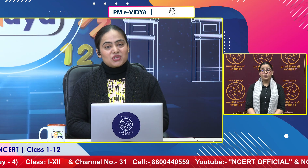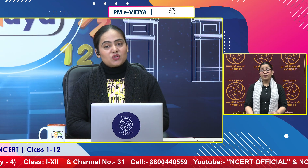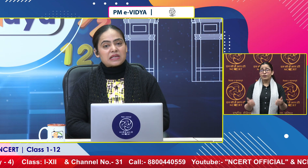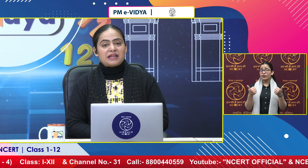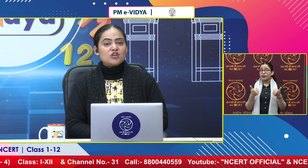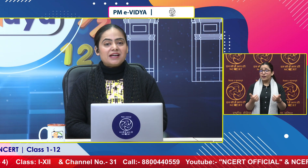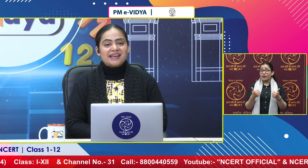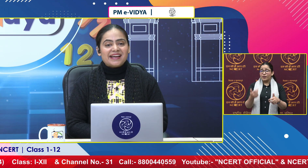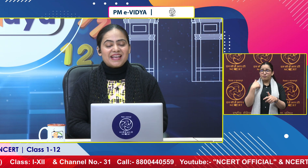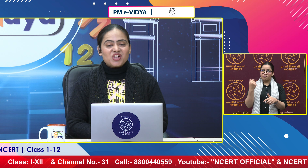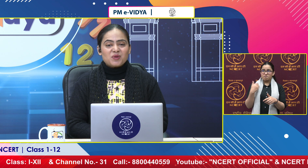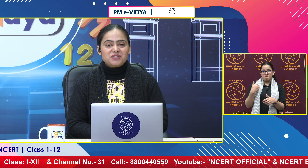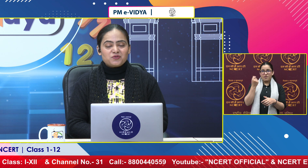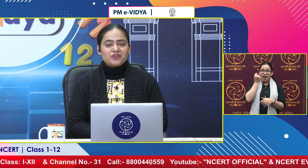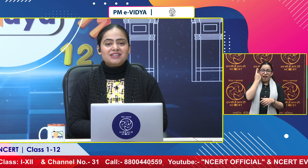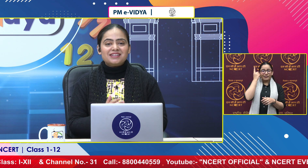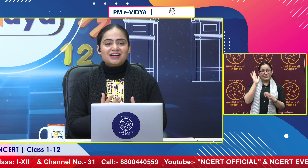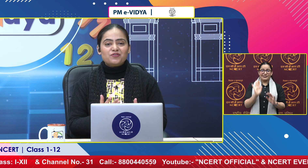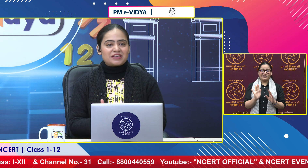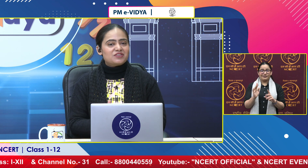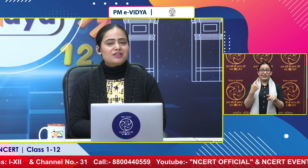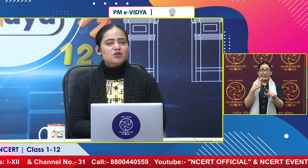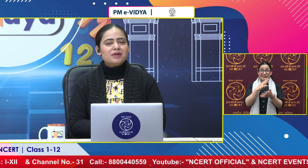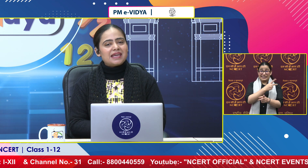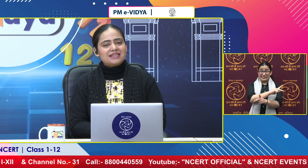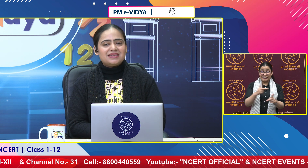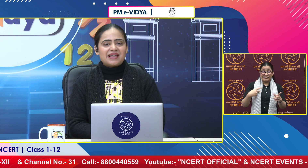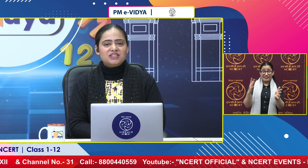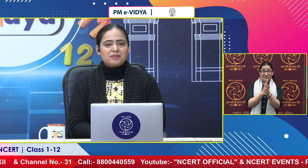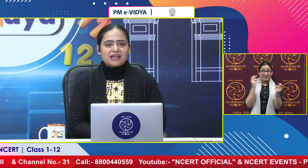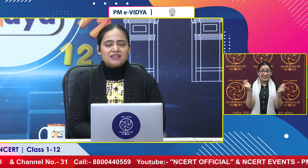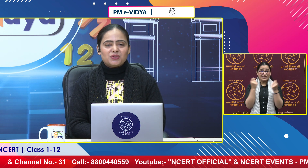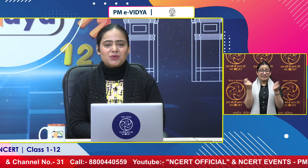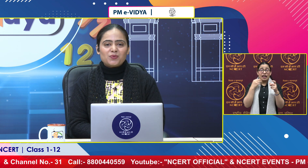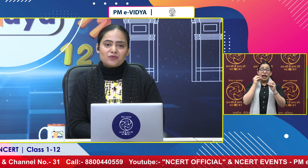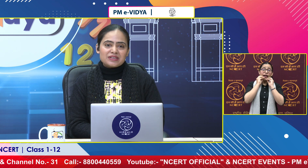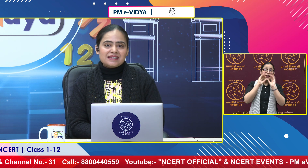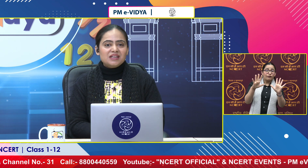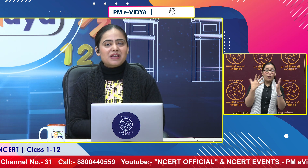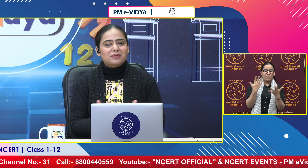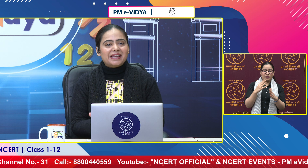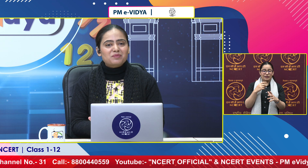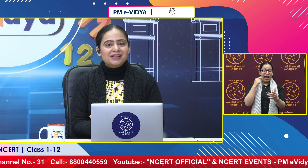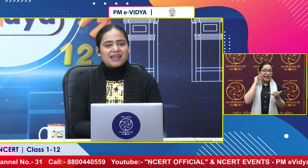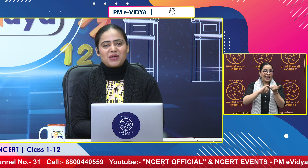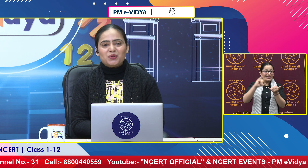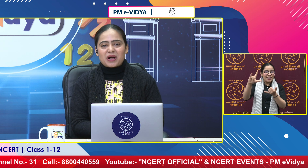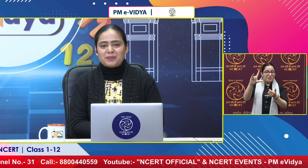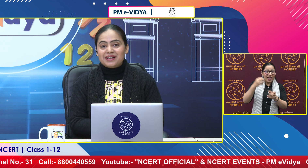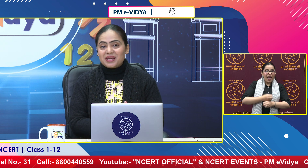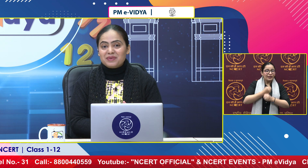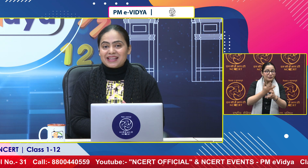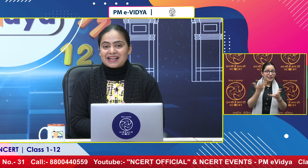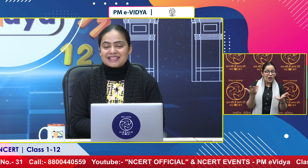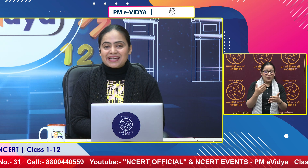वेल मुझे तो समझ आ गया है कि अब डिफरेंट फेस्टिवल्स को मैं कैसे साइन से बता सकती हूँ। ऑब्वियसली ईद में हम गले मिलते हैं तो